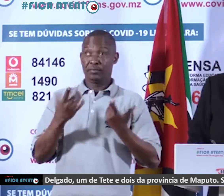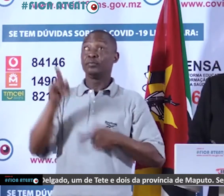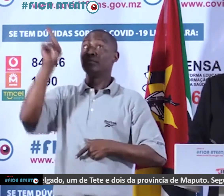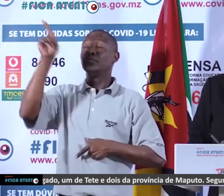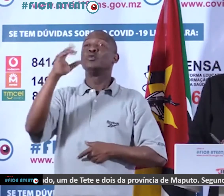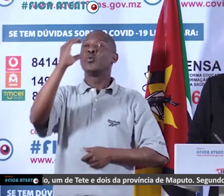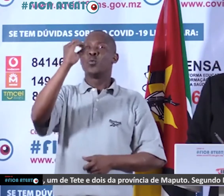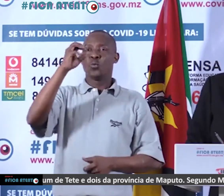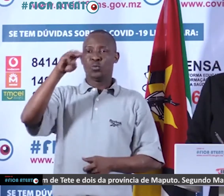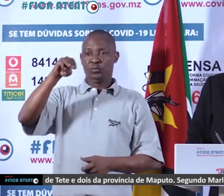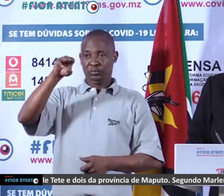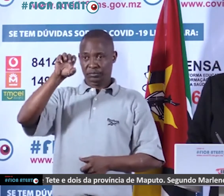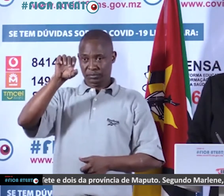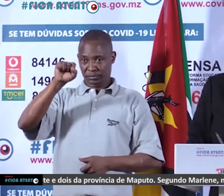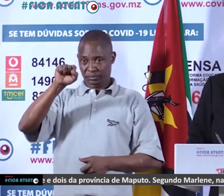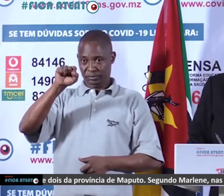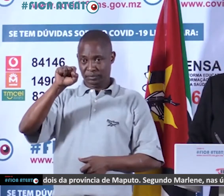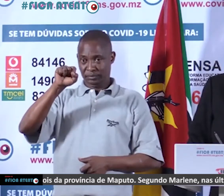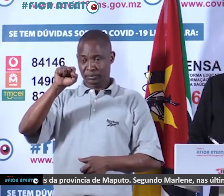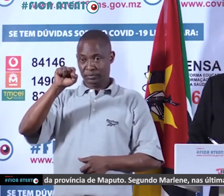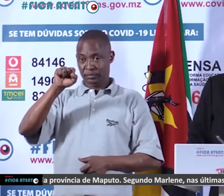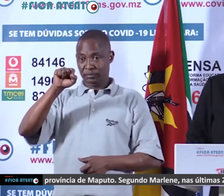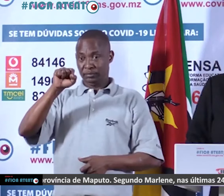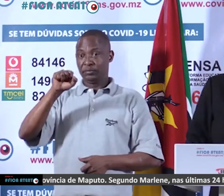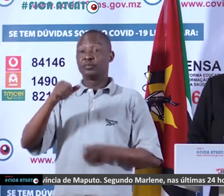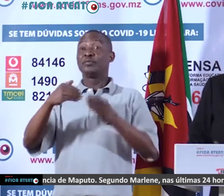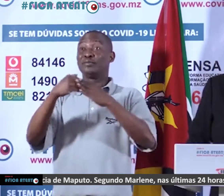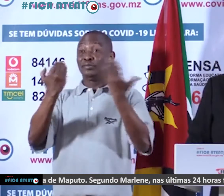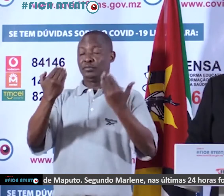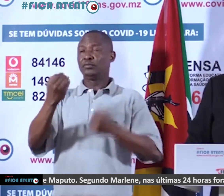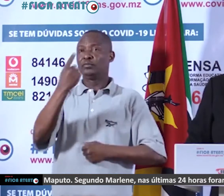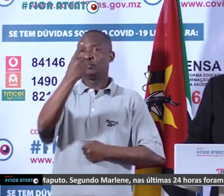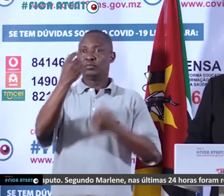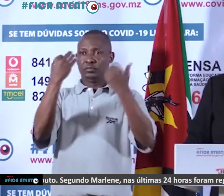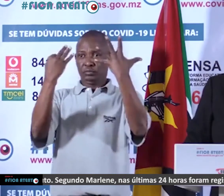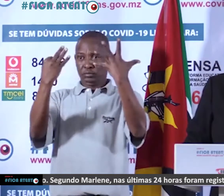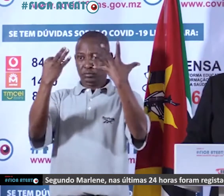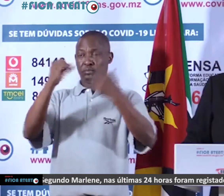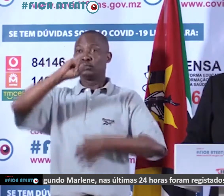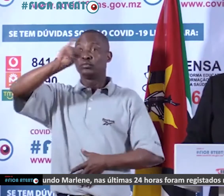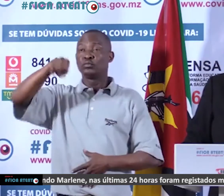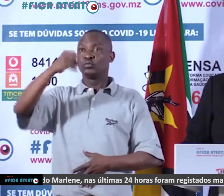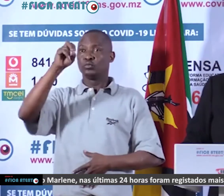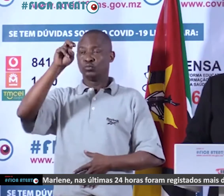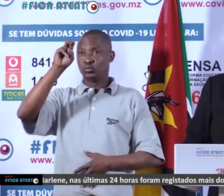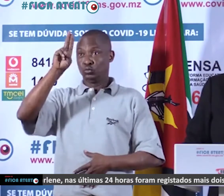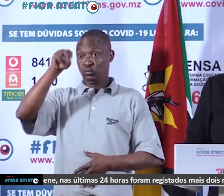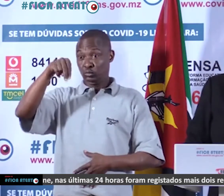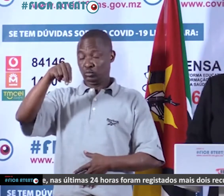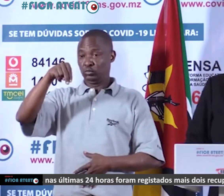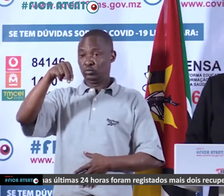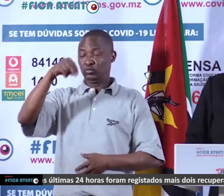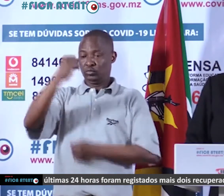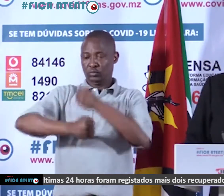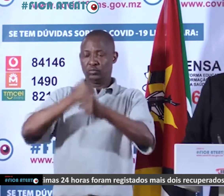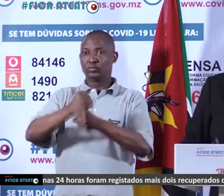Mundial de Saúde, até as 24 horas do dia 18 de junho de 2020, havia um cumulativo